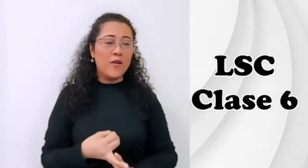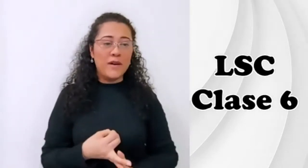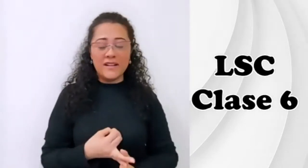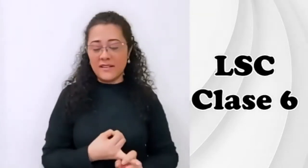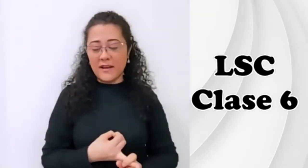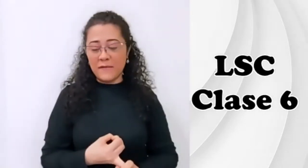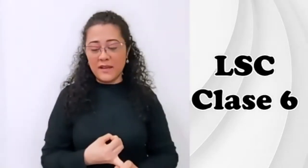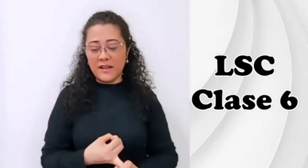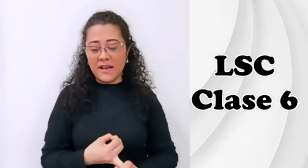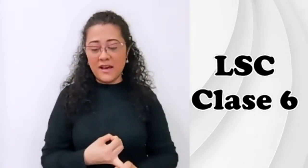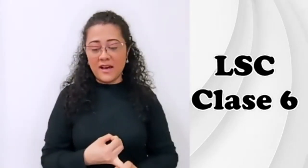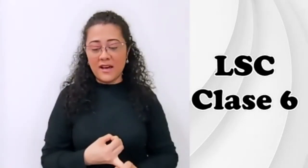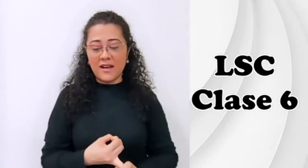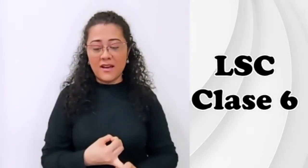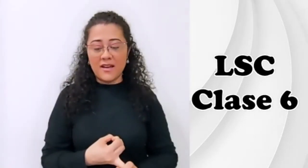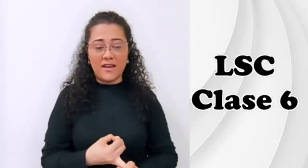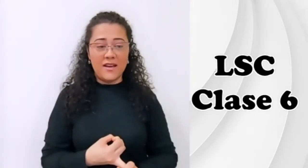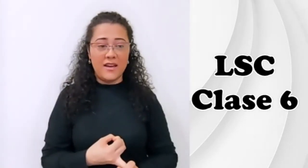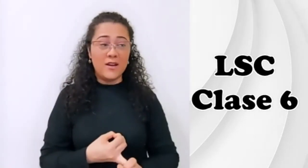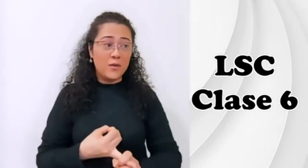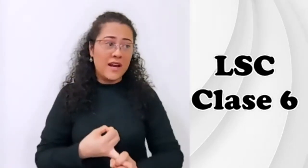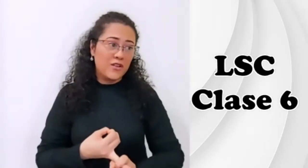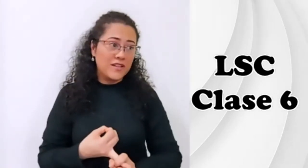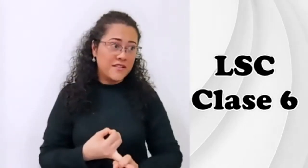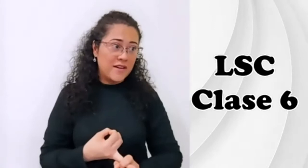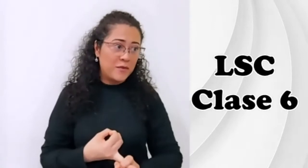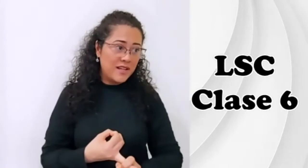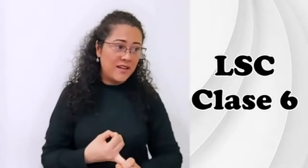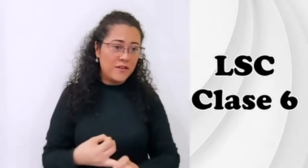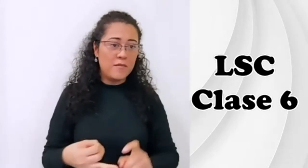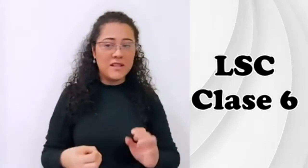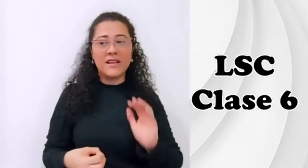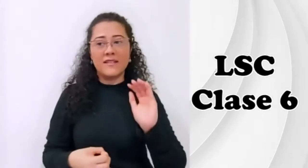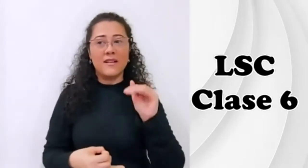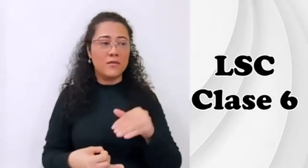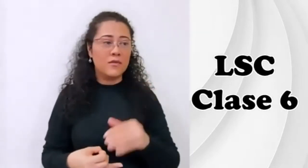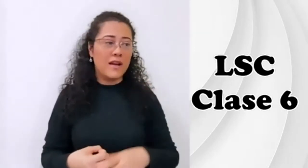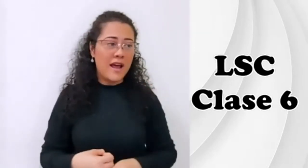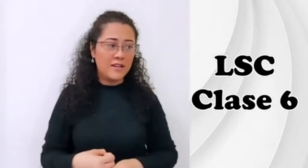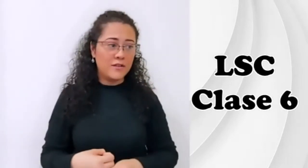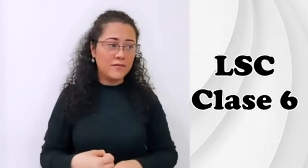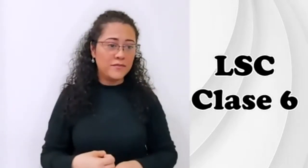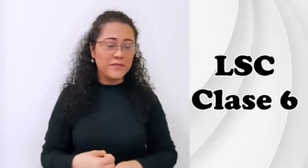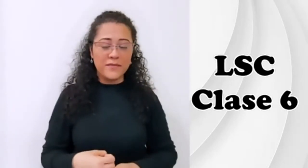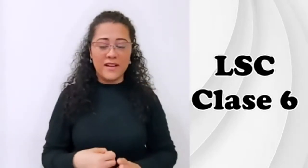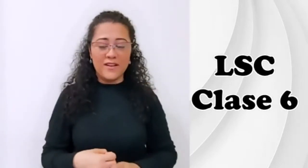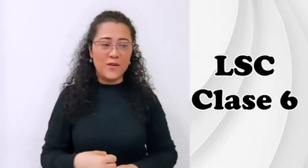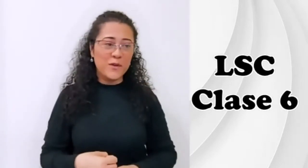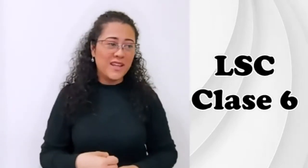ropa, también el lugar donde se va a poner, obviamente que esté en un lugar alto. No importa que